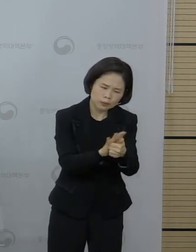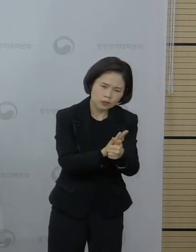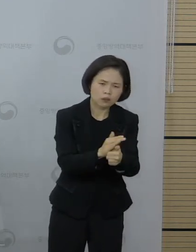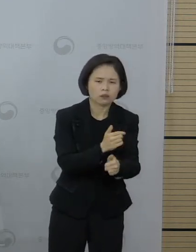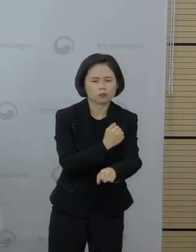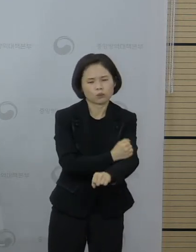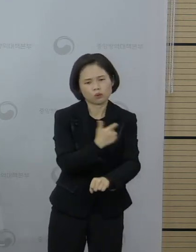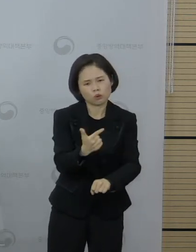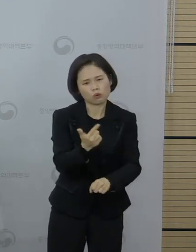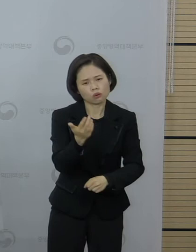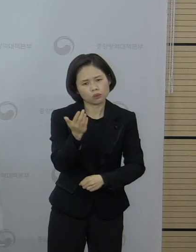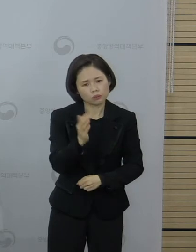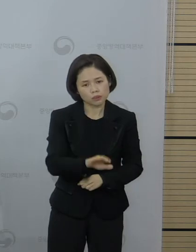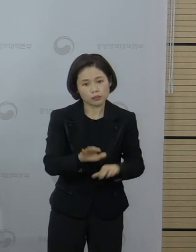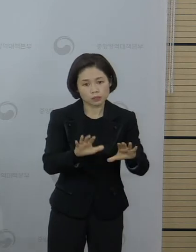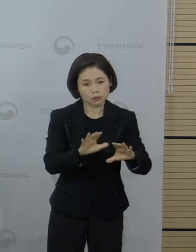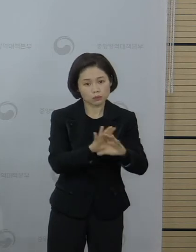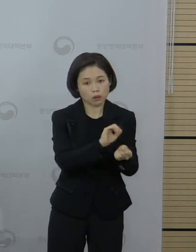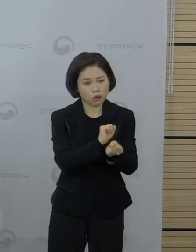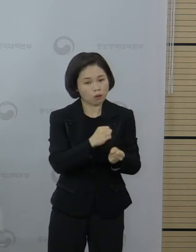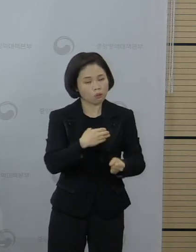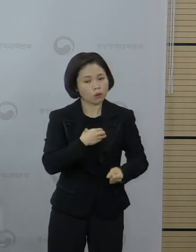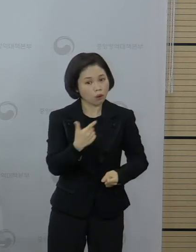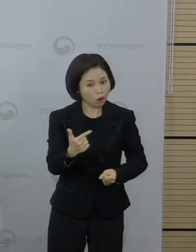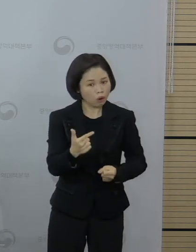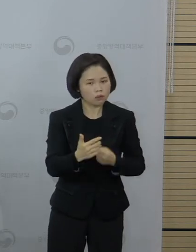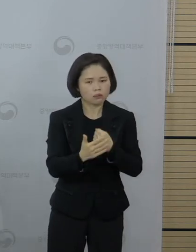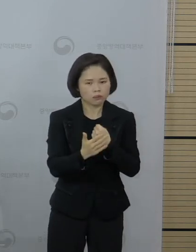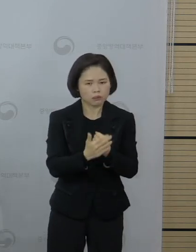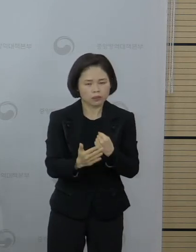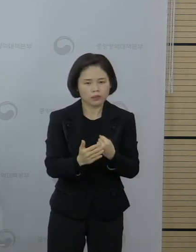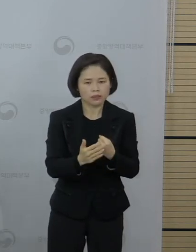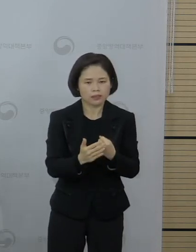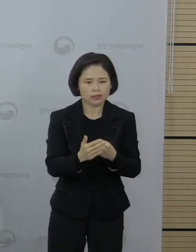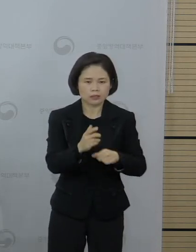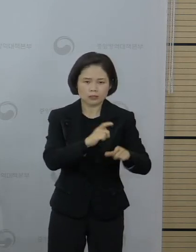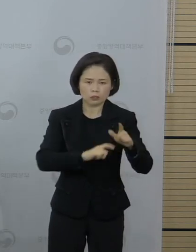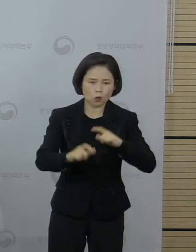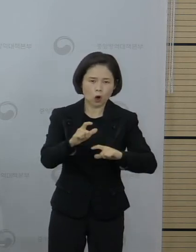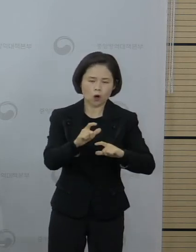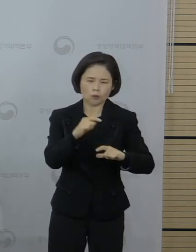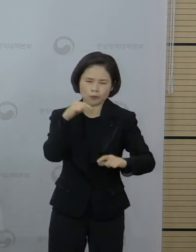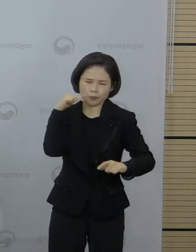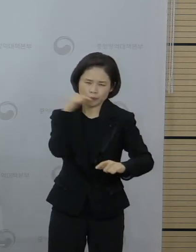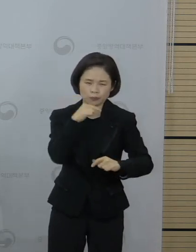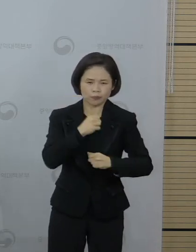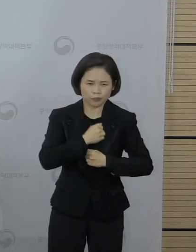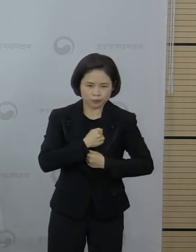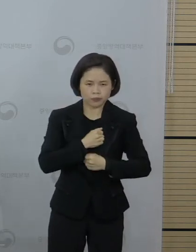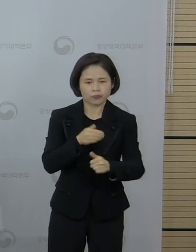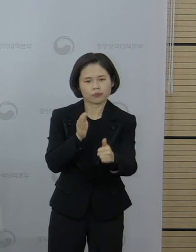위기 상황을 맞아서 좀더 책임감 있는 실천도 부탁드립니다.